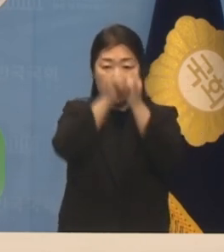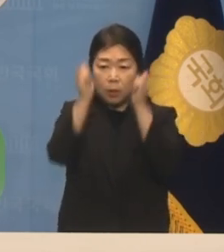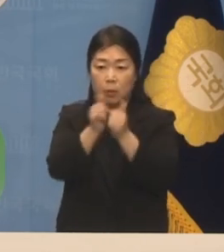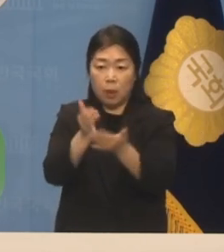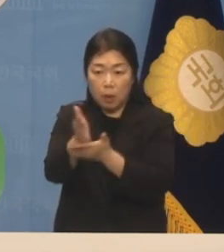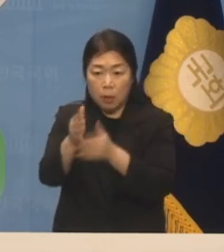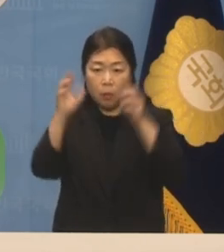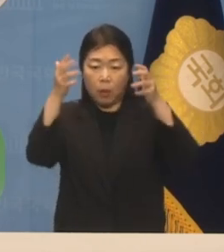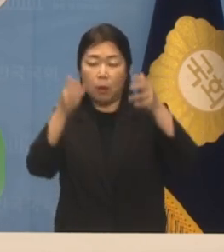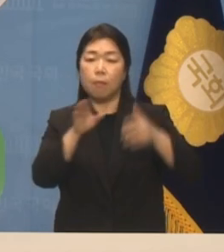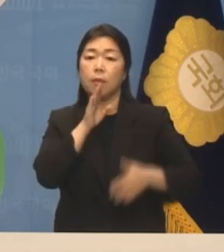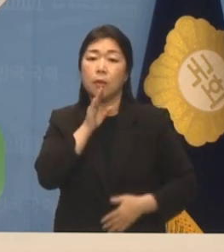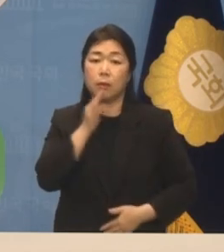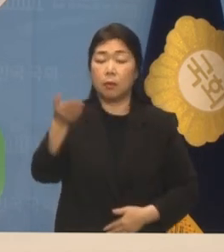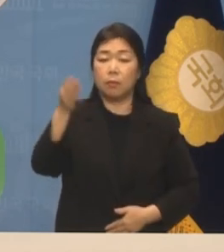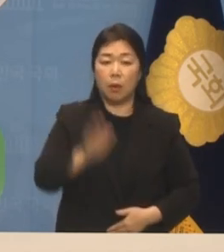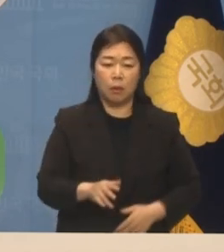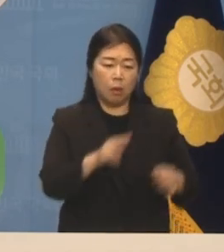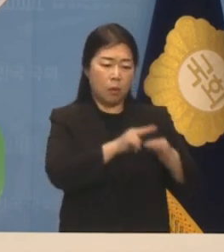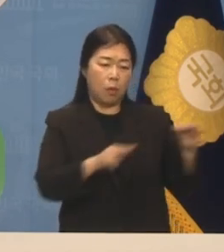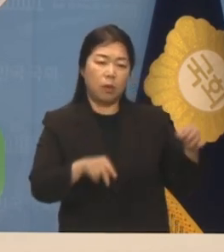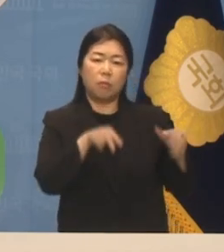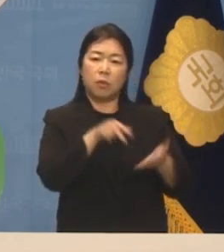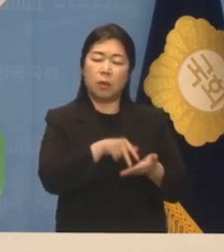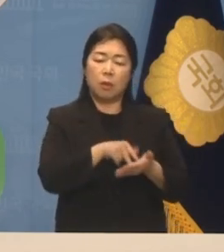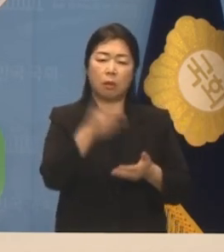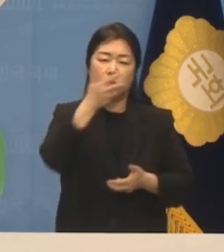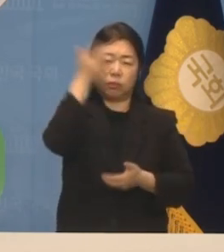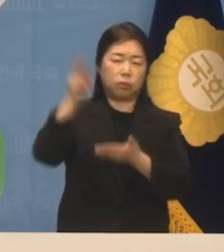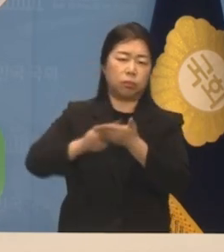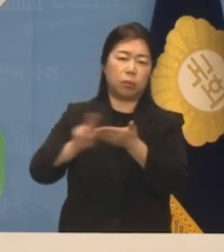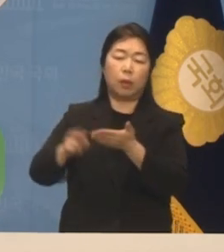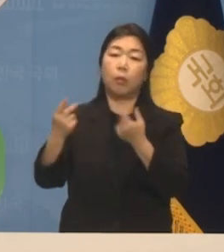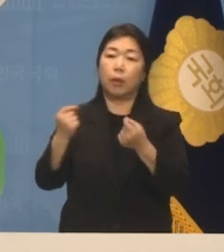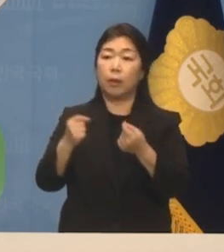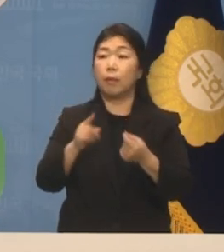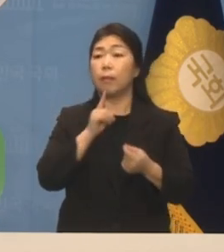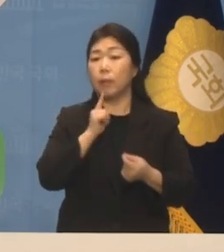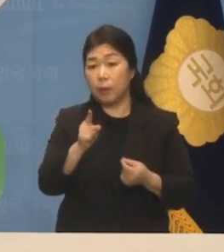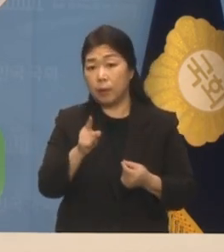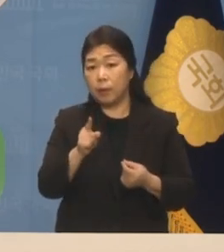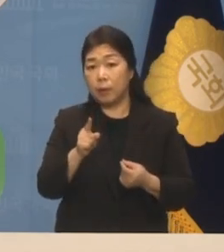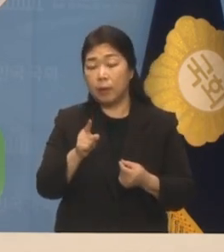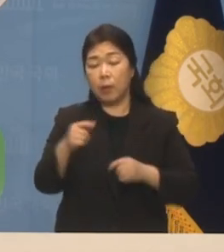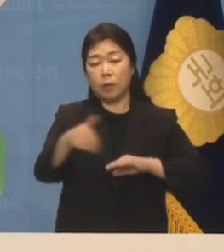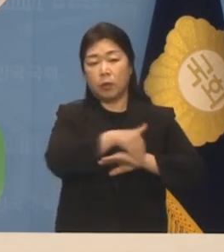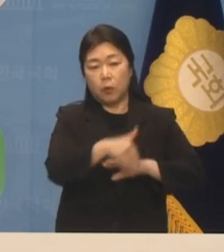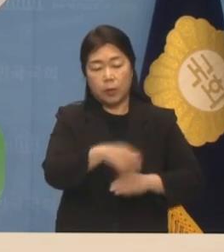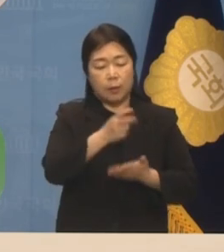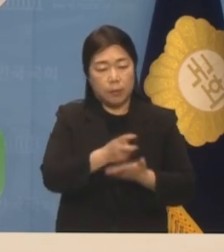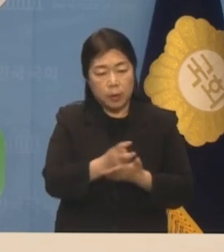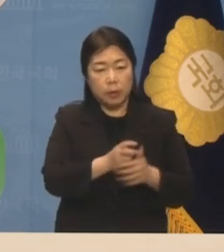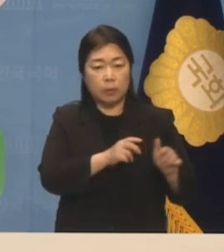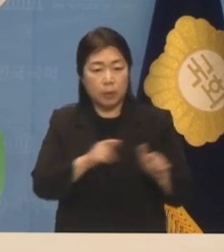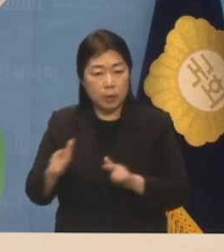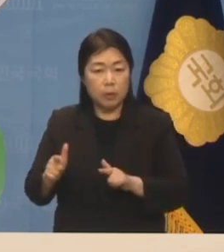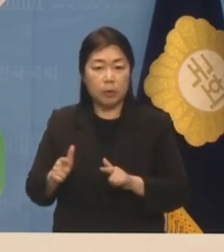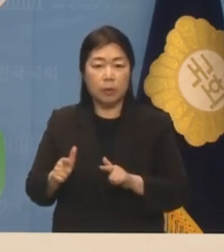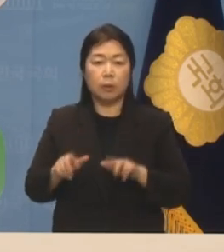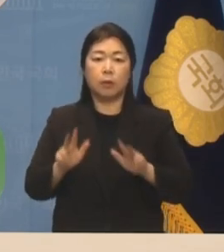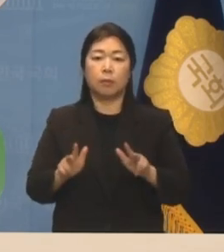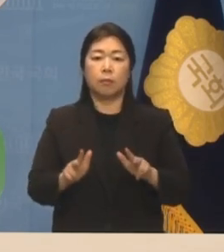여의도에서는 시기상조거나 몽상이라고 치부되었던 정책과 의제, 법률들을 오늘의